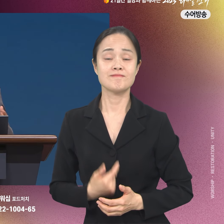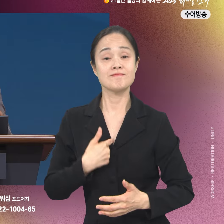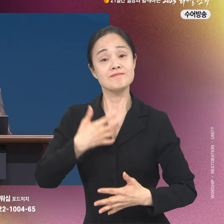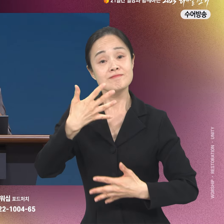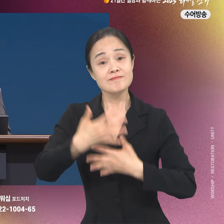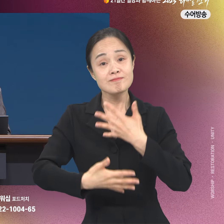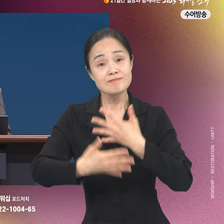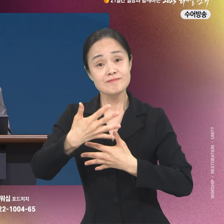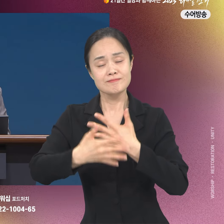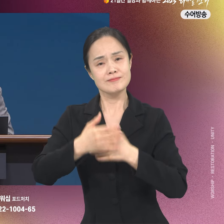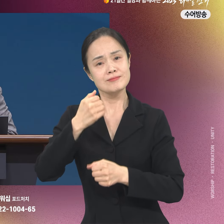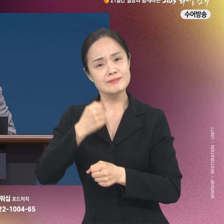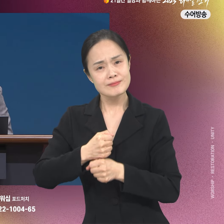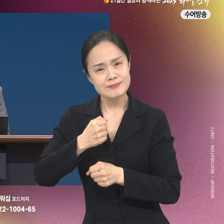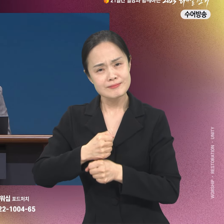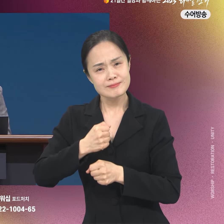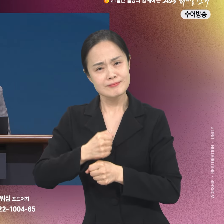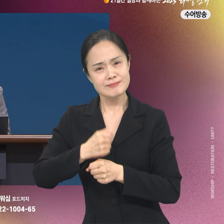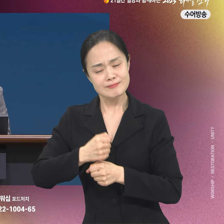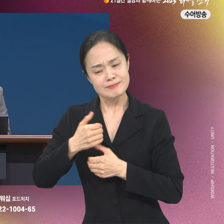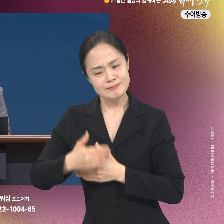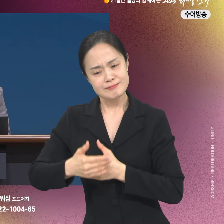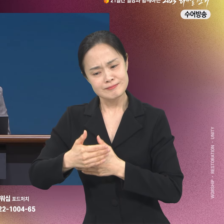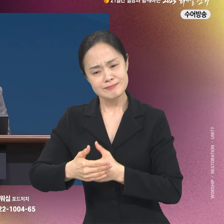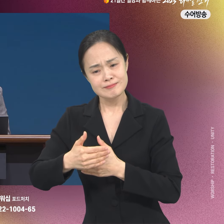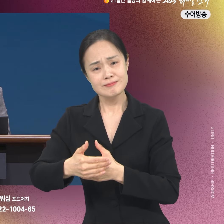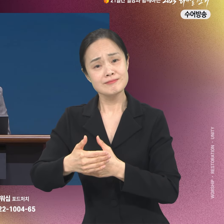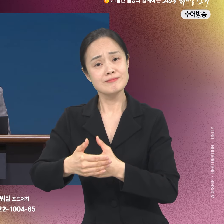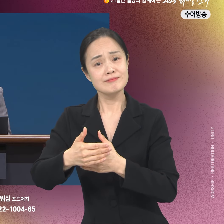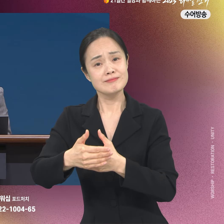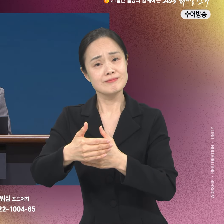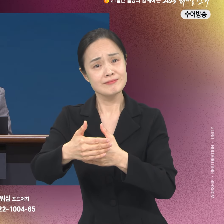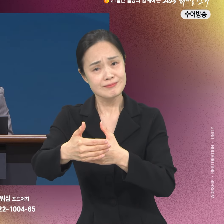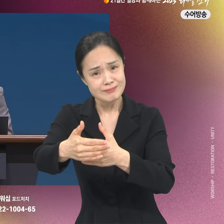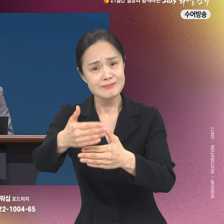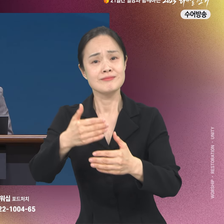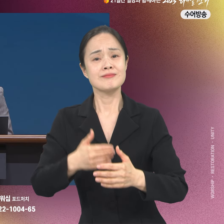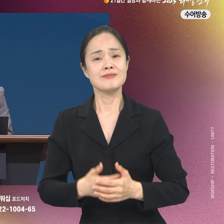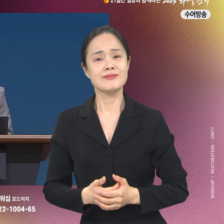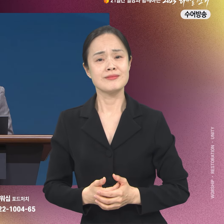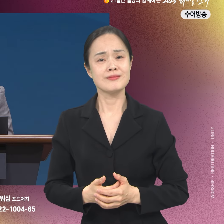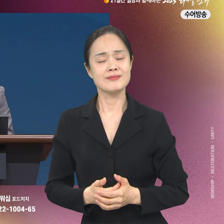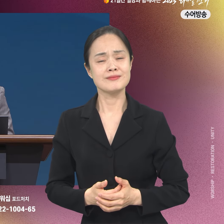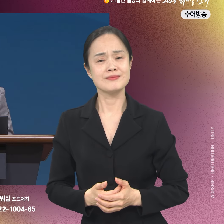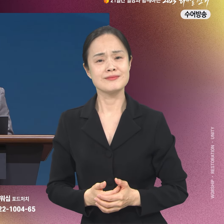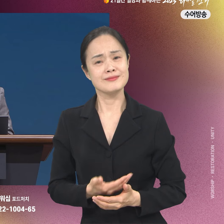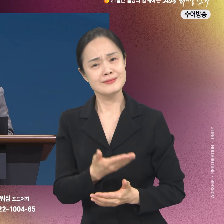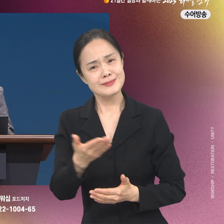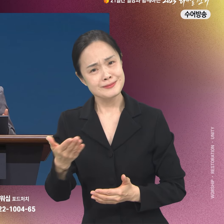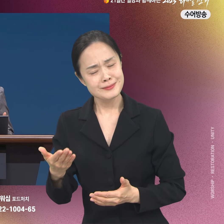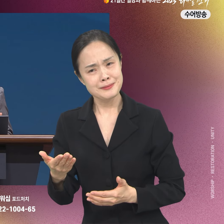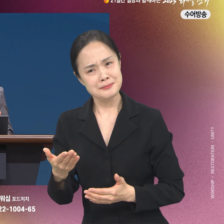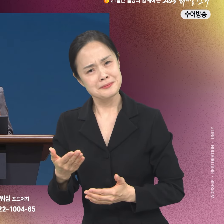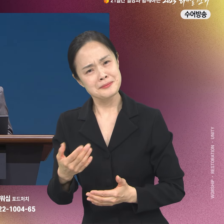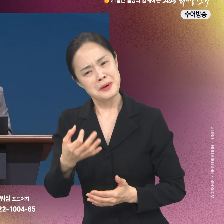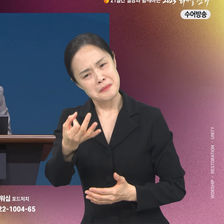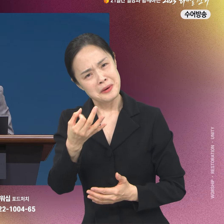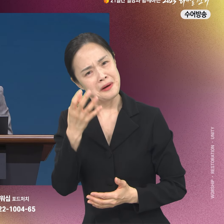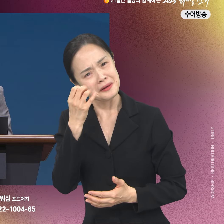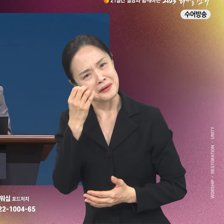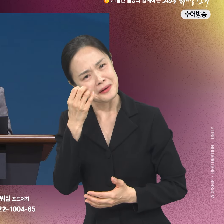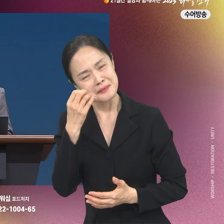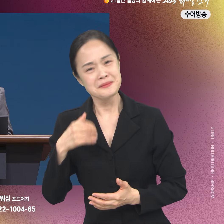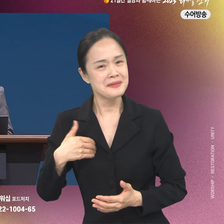이 전부터 제가 좀 이상하게 들리시겠지만 영화와